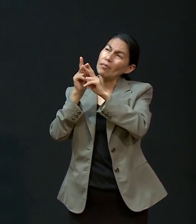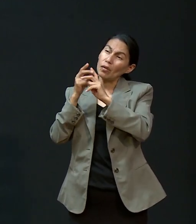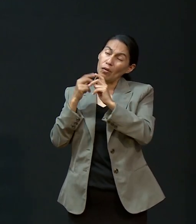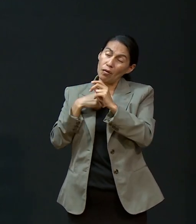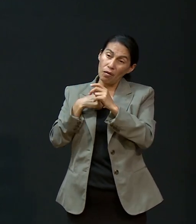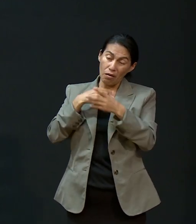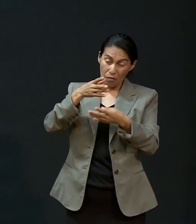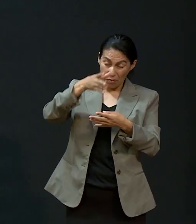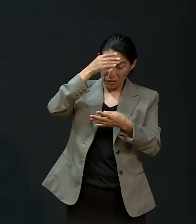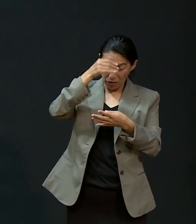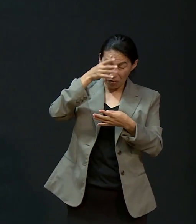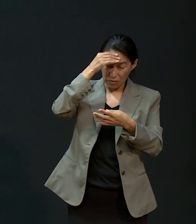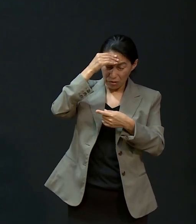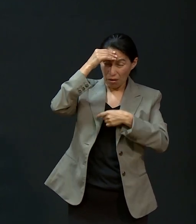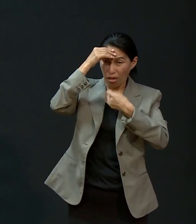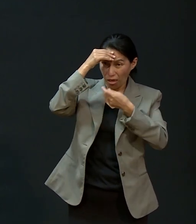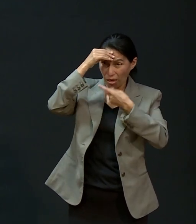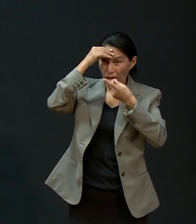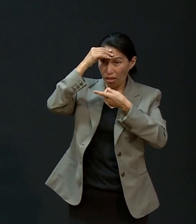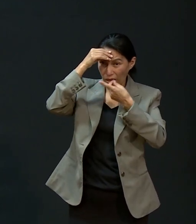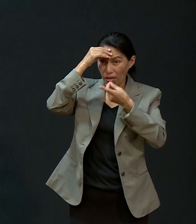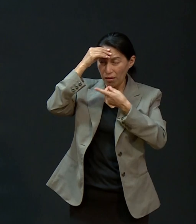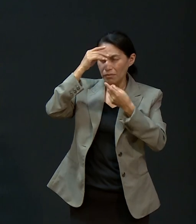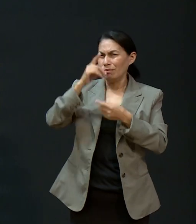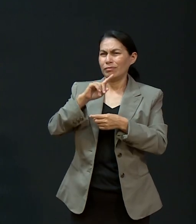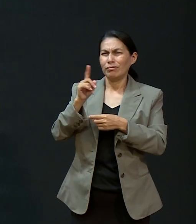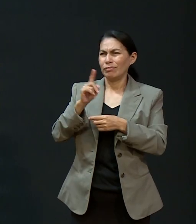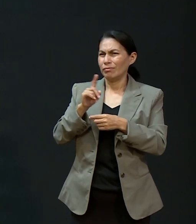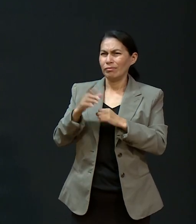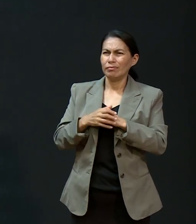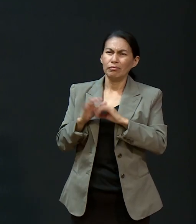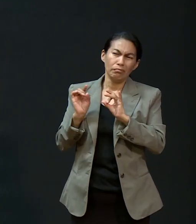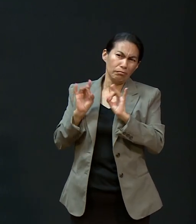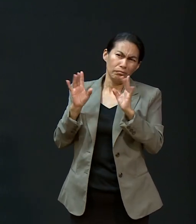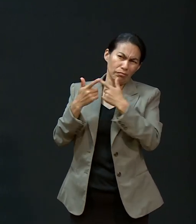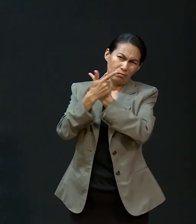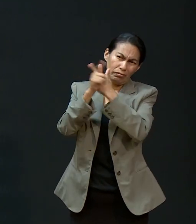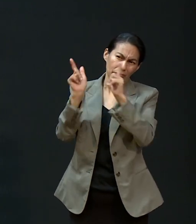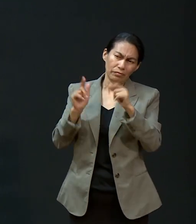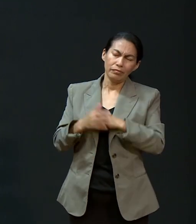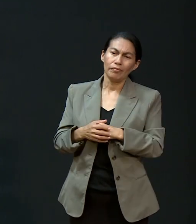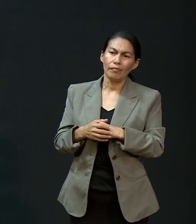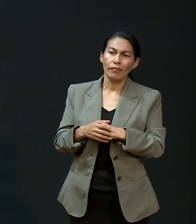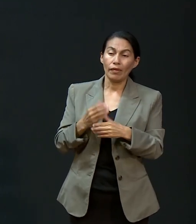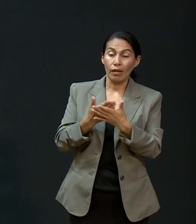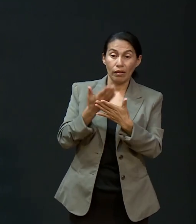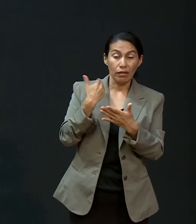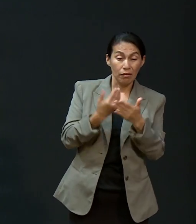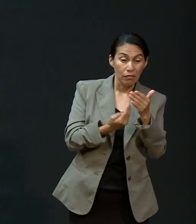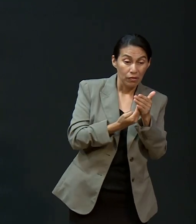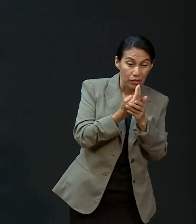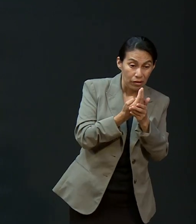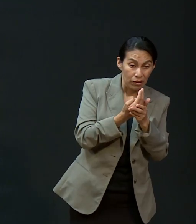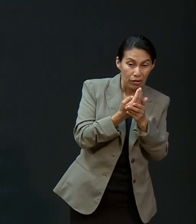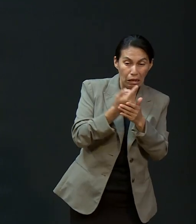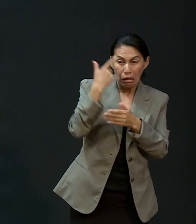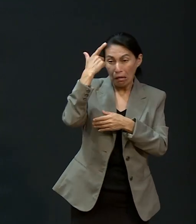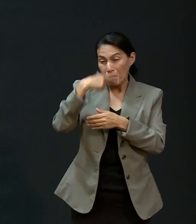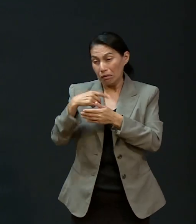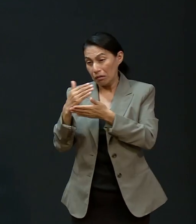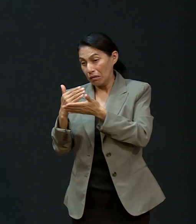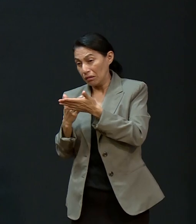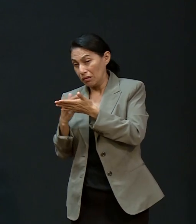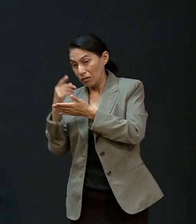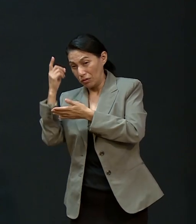ya no oraba solamente en los momentos donde siempre oraba, la mañana, pues en la comida y en la noche antes de